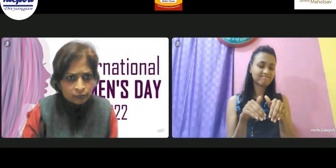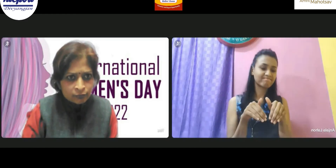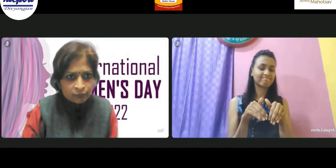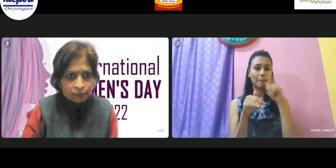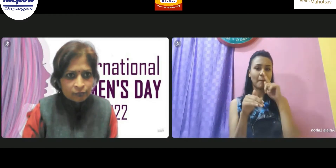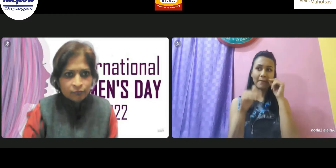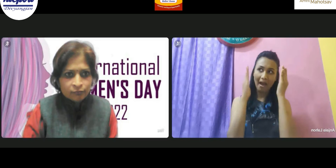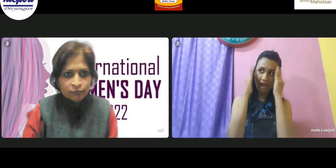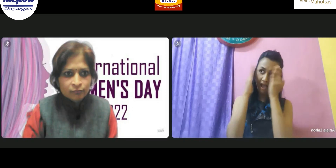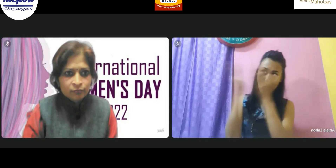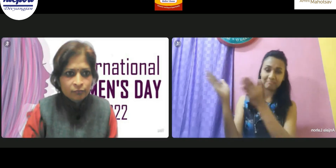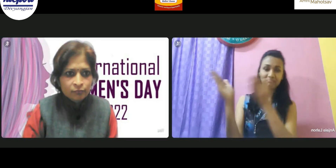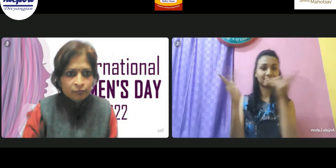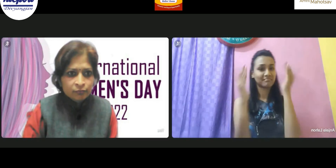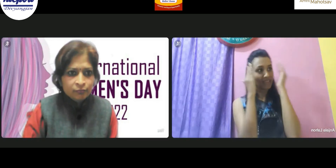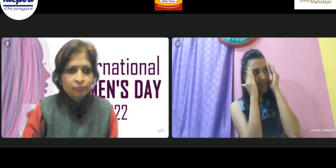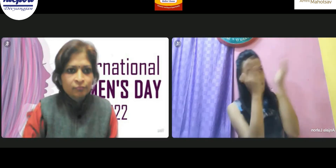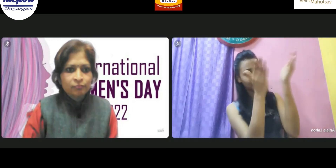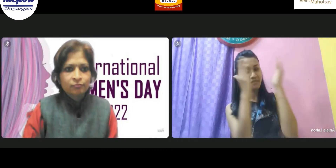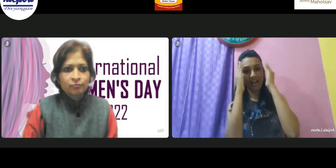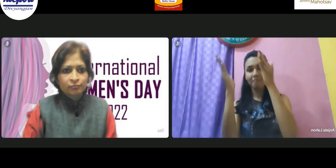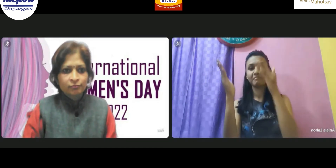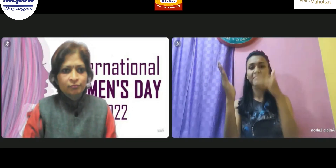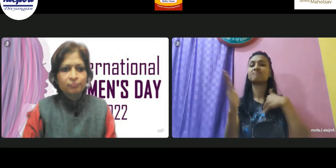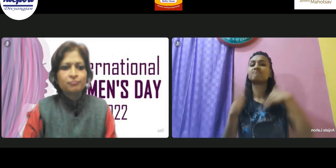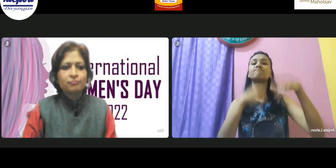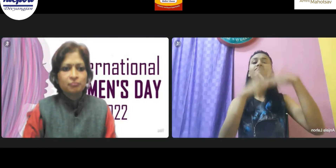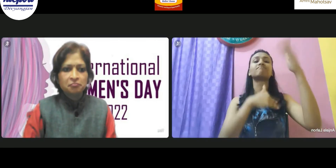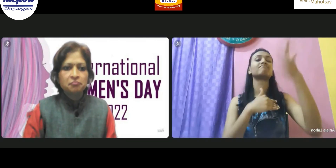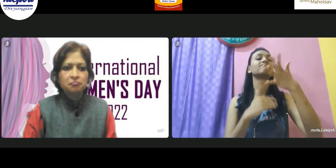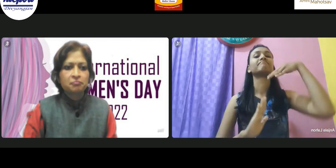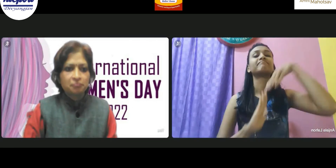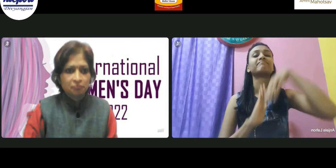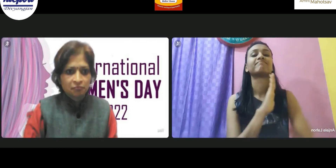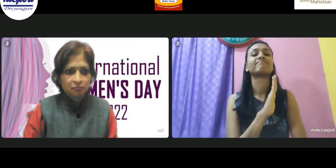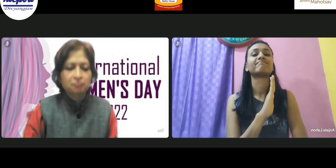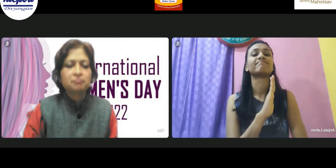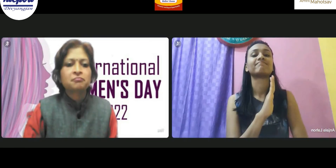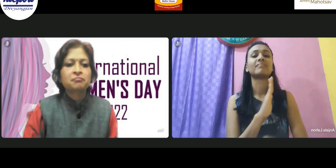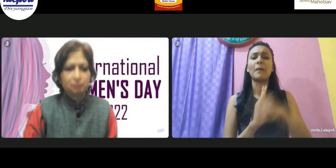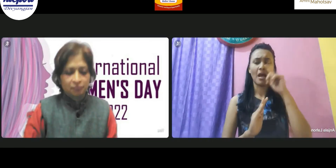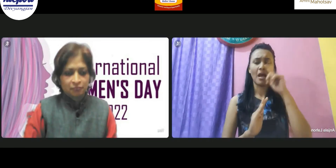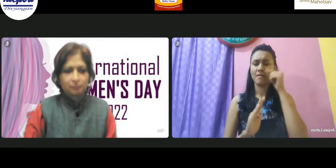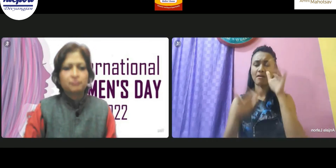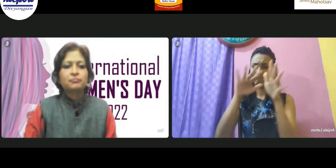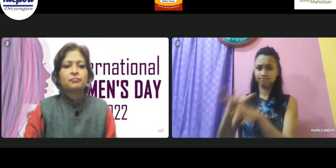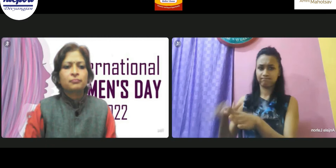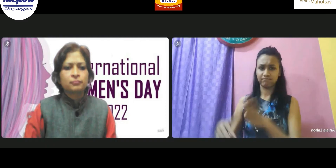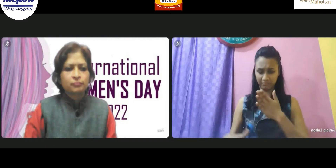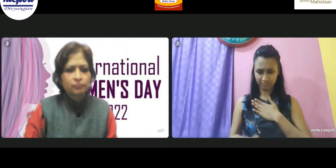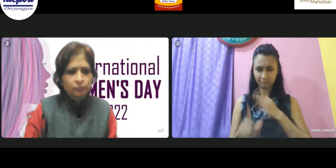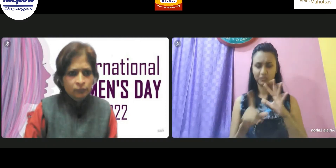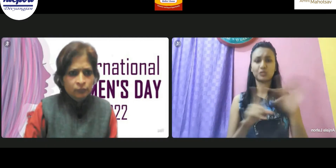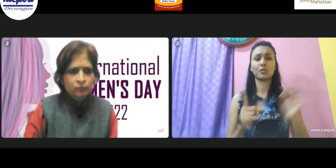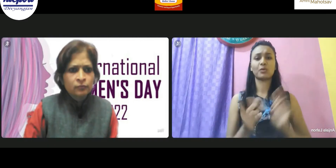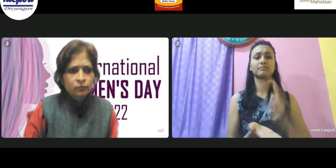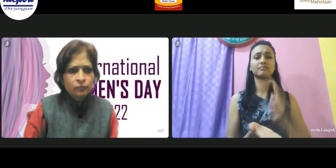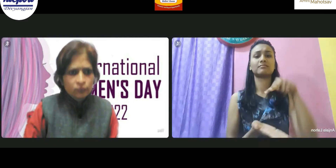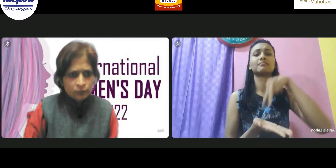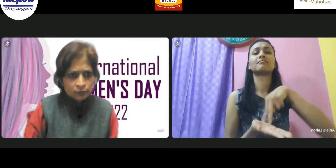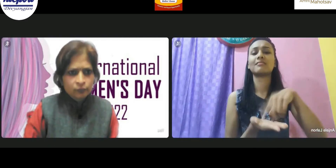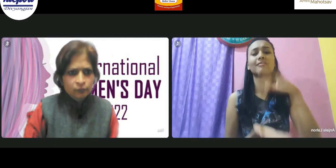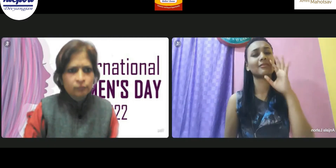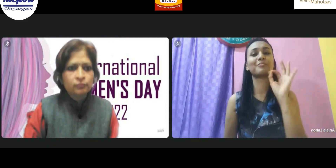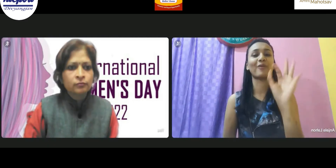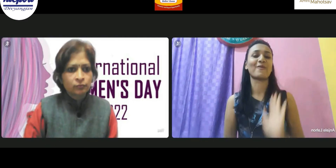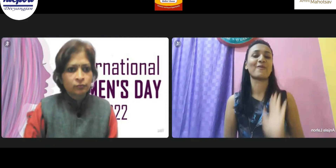कर सकते, बधिर वो नहीं कर सकते, और बस कुछ ही जगह अपना ध्यान केंद्रित रखें। ऐसे में हमारा विकास नहीं हो